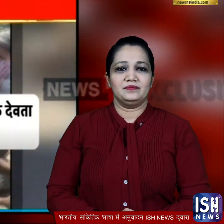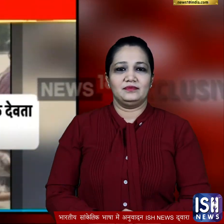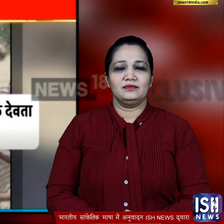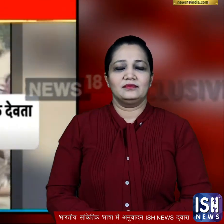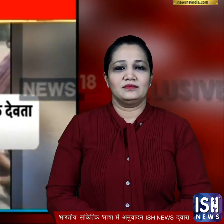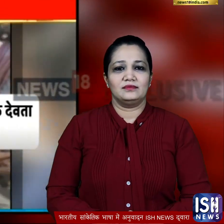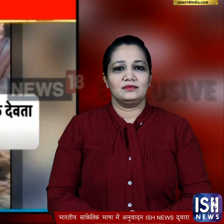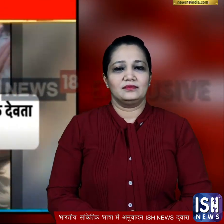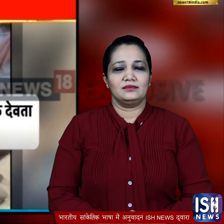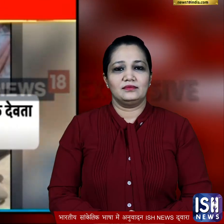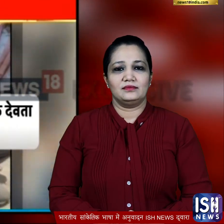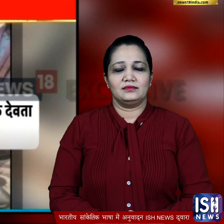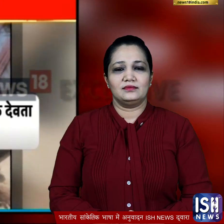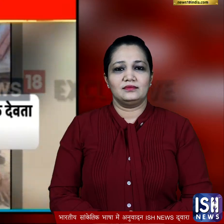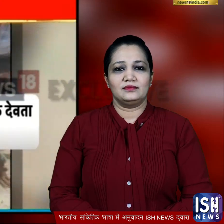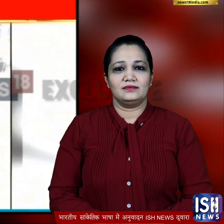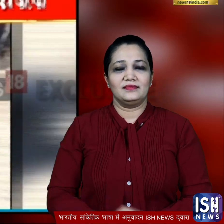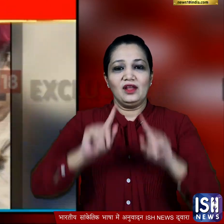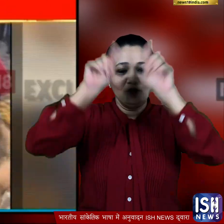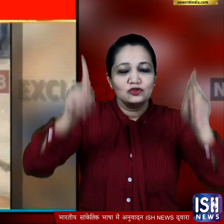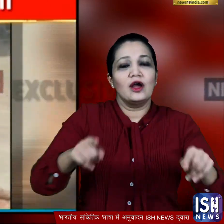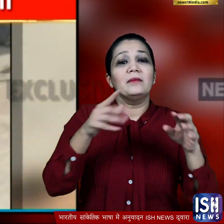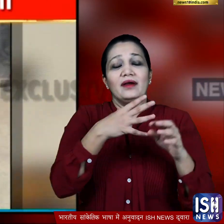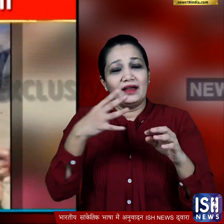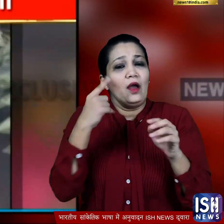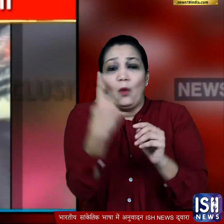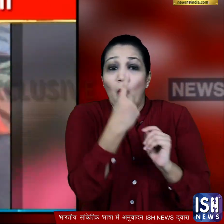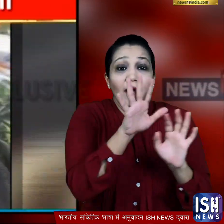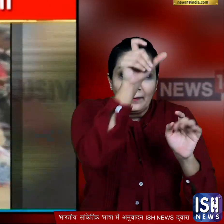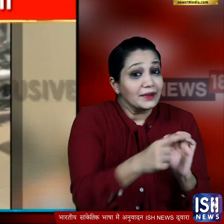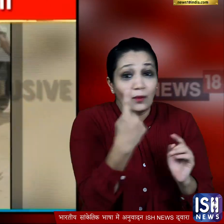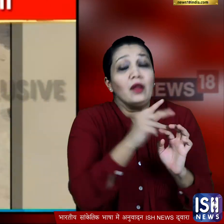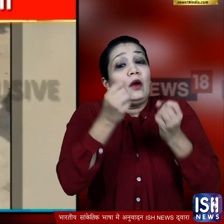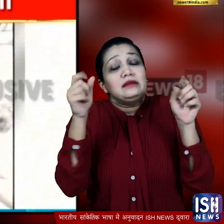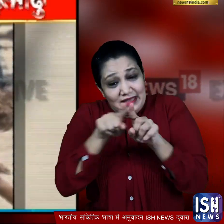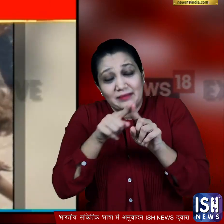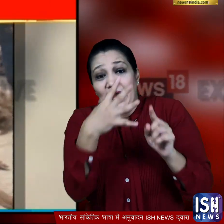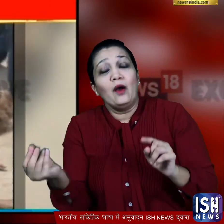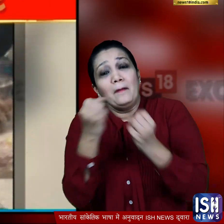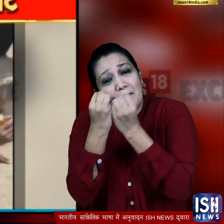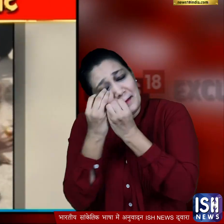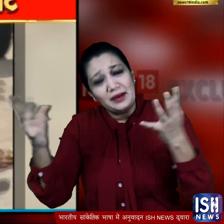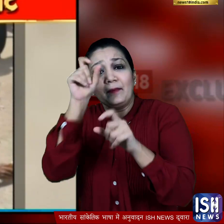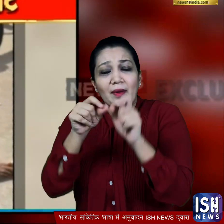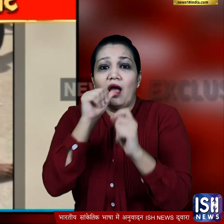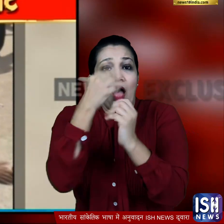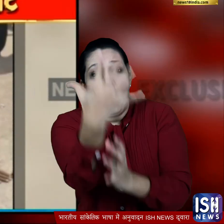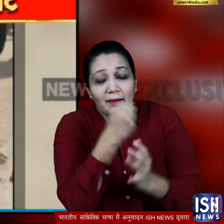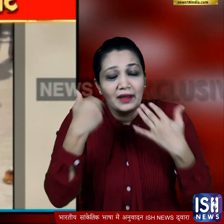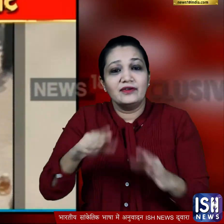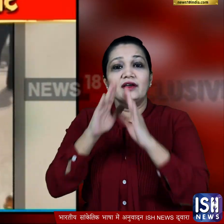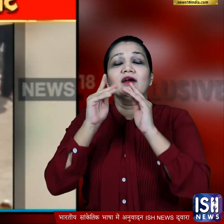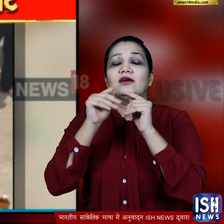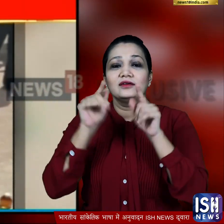हो भक्ति देवता की। उस दुकान के बाहर ऐसा करने वाला वो अकेला नहीं था। उसके साथ कुछ और लोगों ने भी शराब मिलने